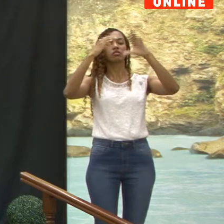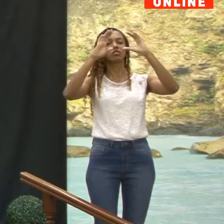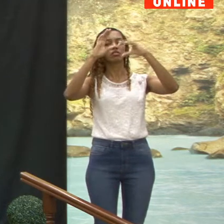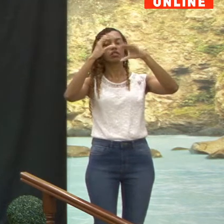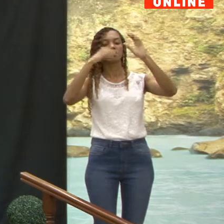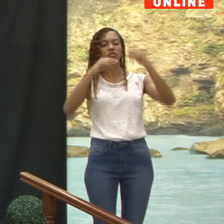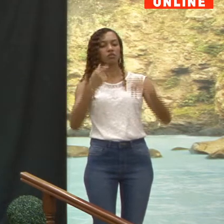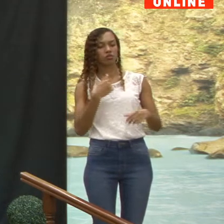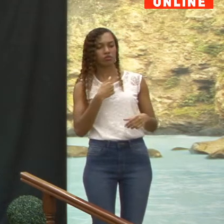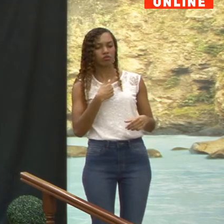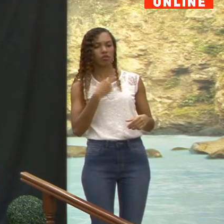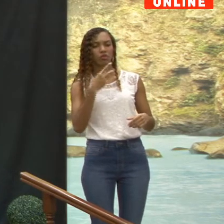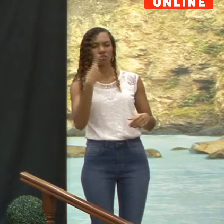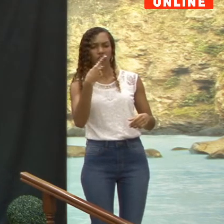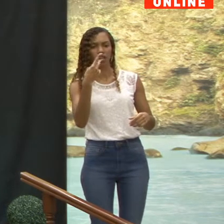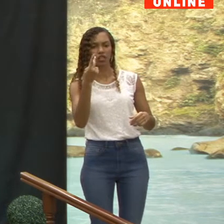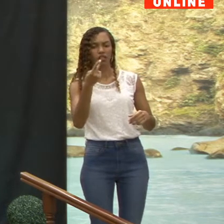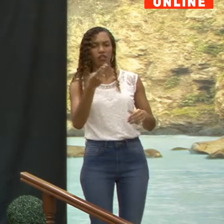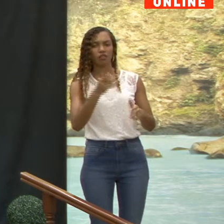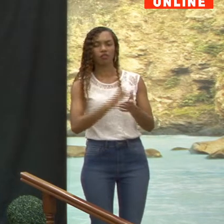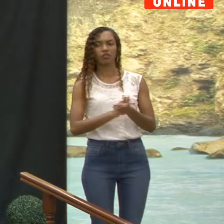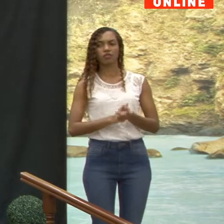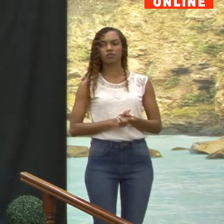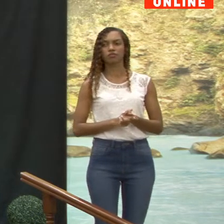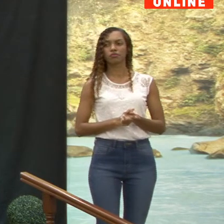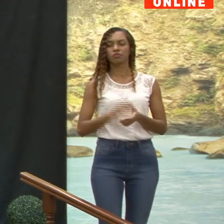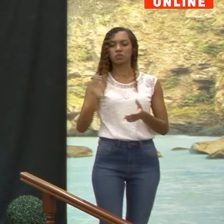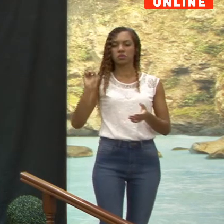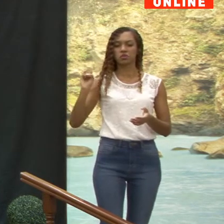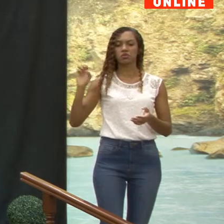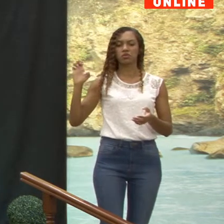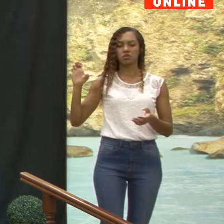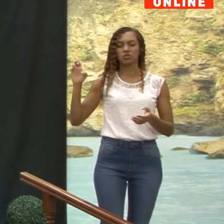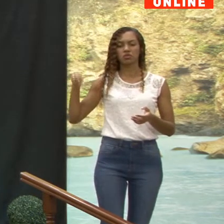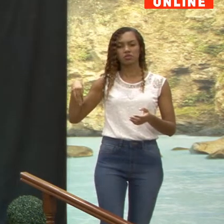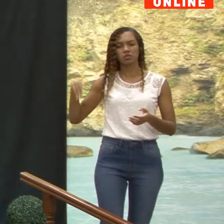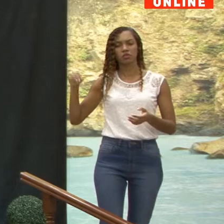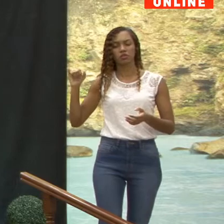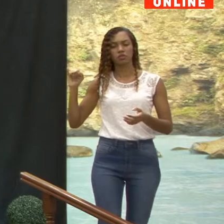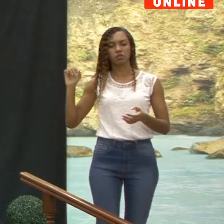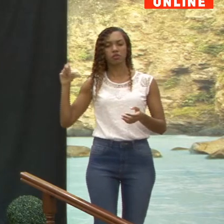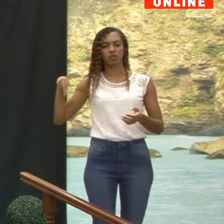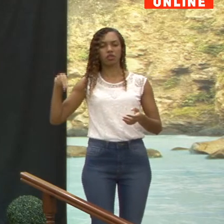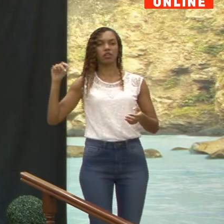difícil para mim responder da forma que estava ali, só se eu filtrasse.